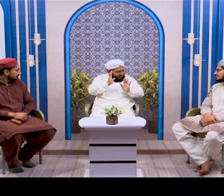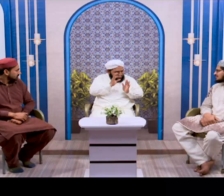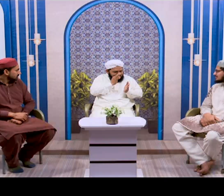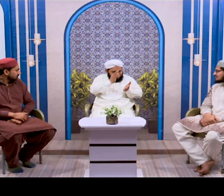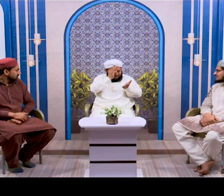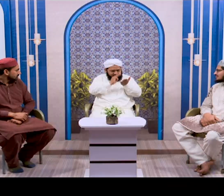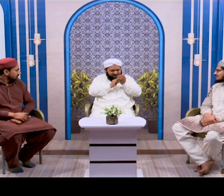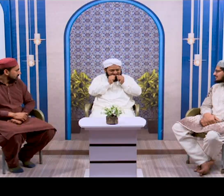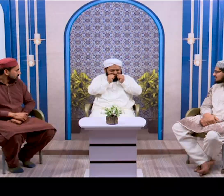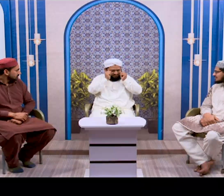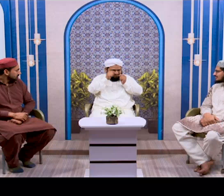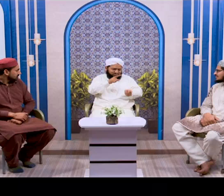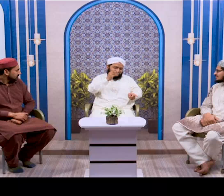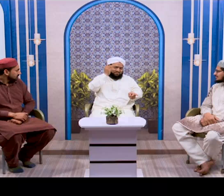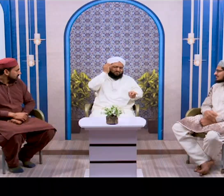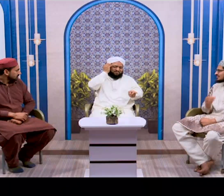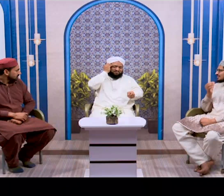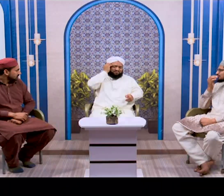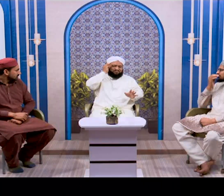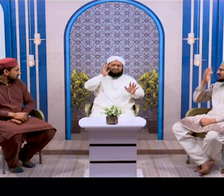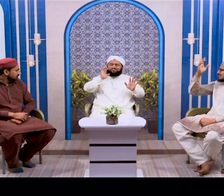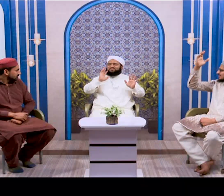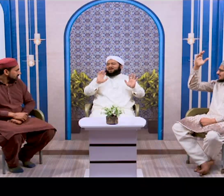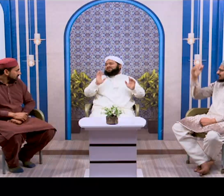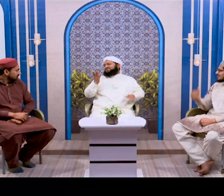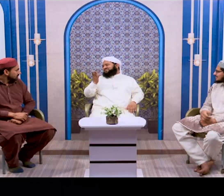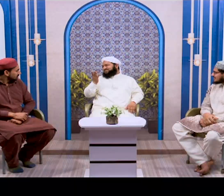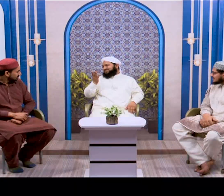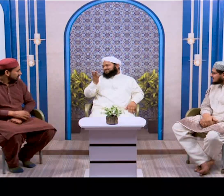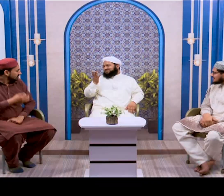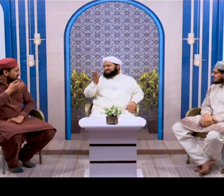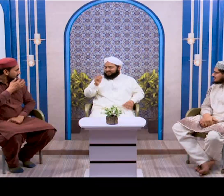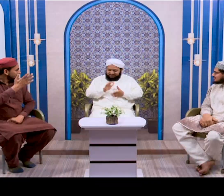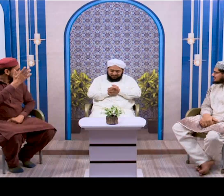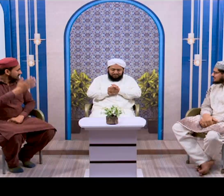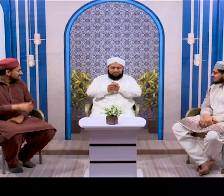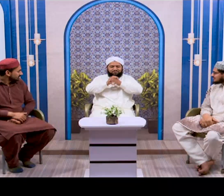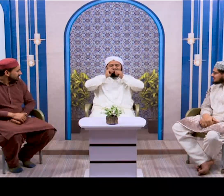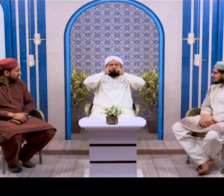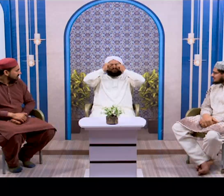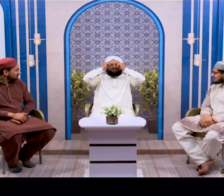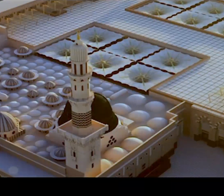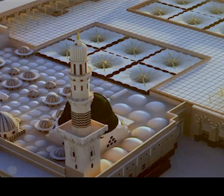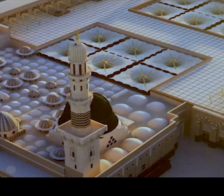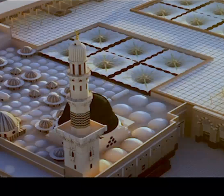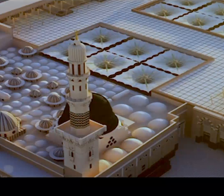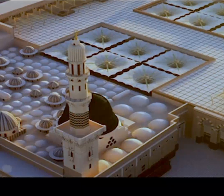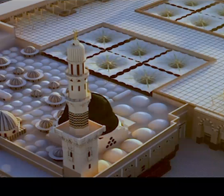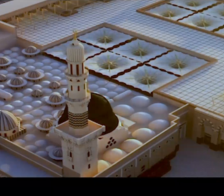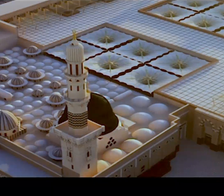یاد جانے والے محبوب صلی اللہ علیہ وآلہ وصحبہ وسلم۔ صلو علی الحبیب صلی اللہ علی